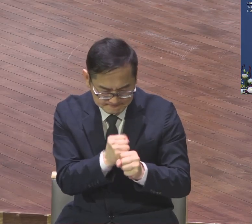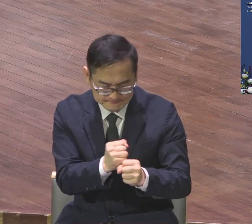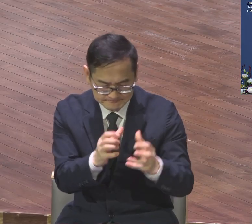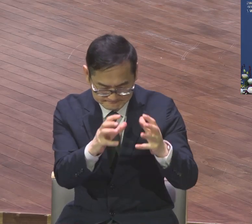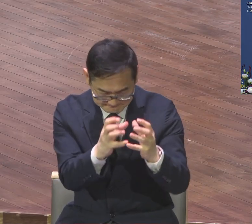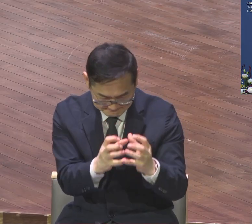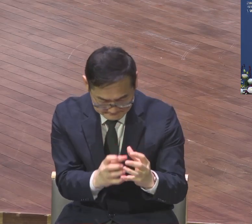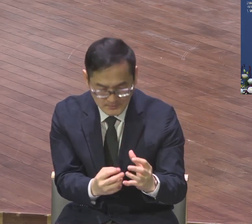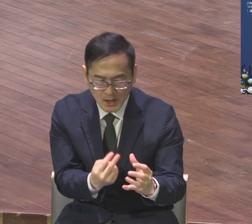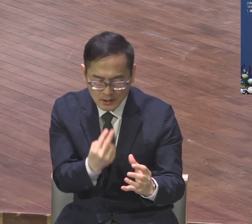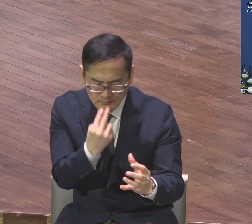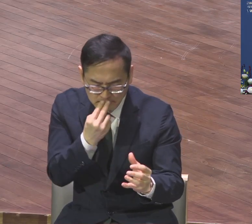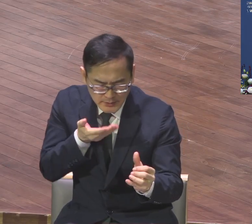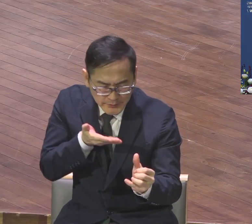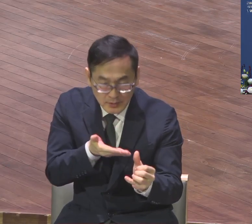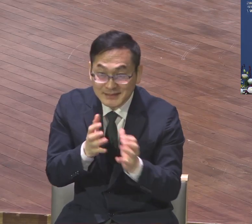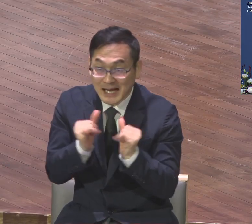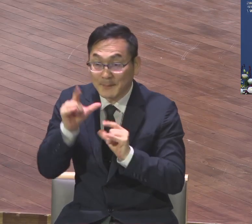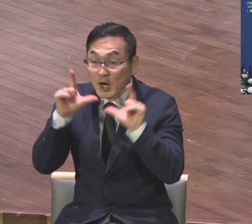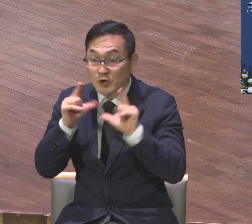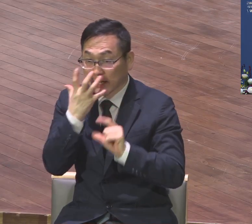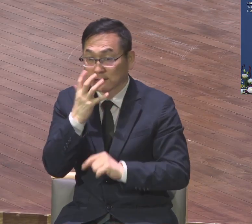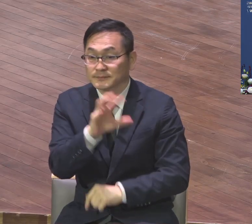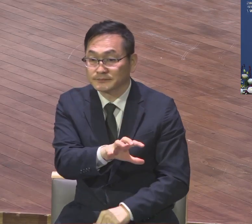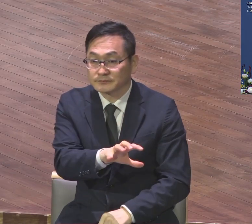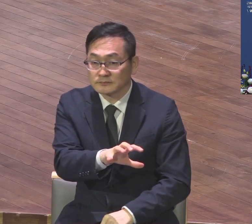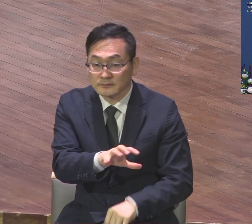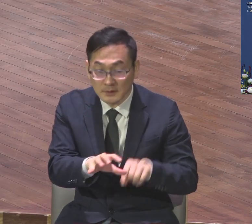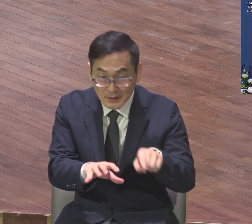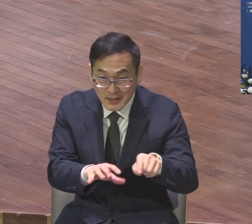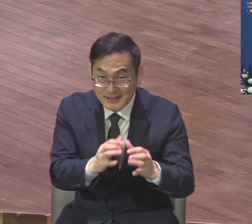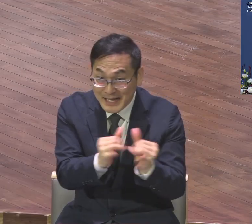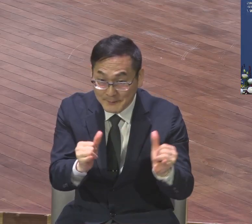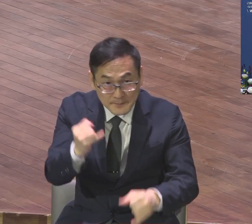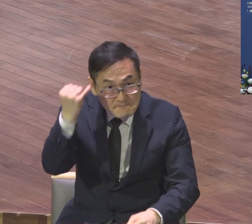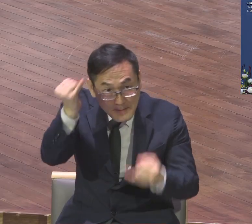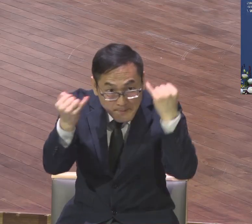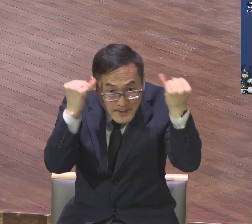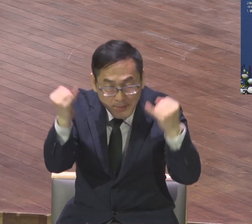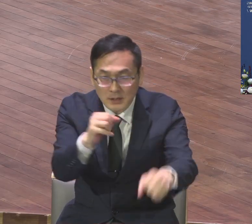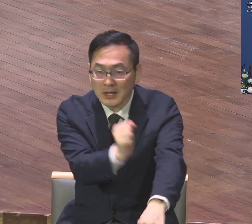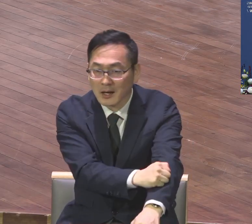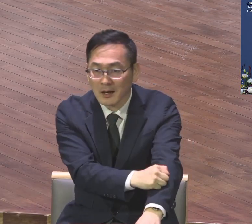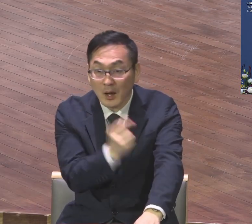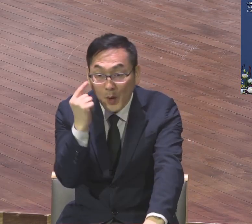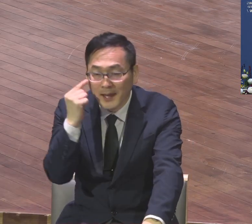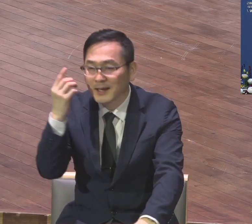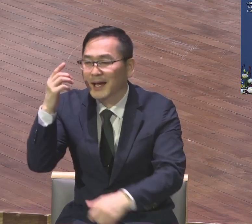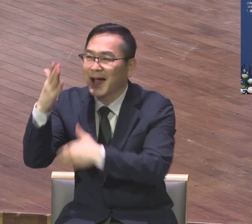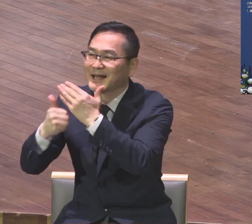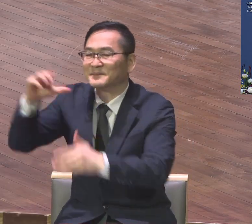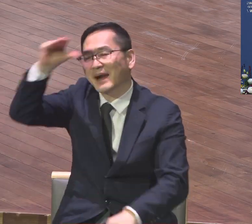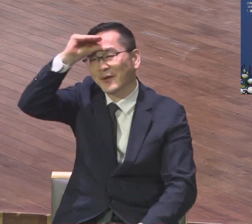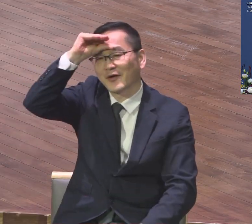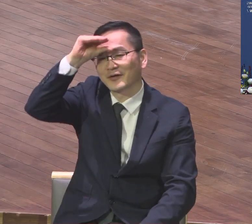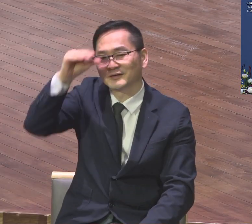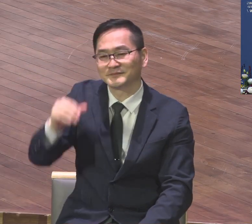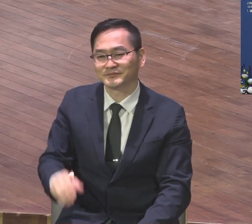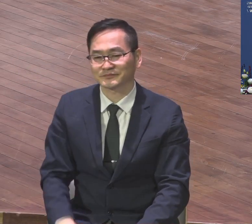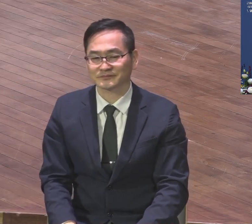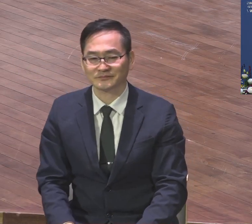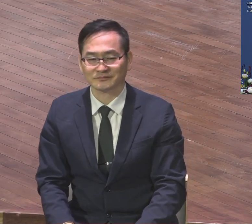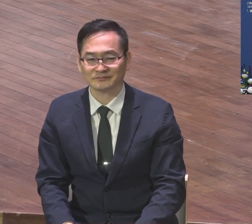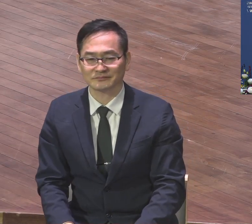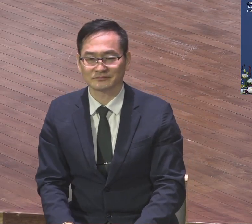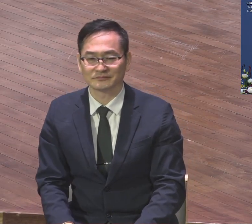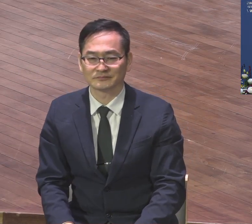하나님께서 놀랍게 인간에게 뭘 주냐? 창조적 능력을 주었어요. 하나님이 천지를 창조했어요. 주 하나님